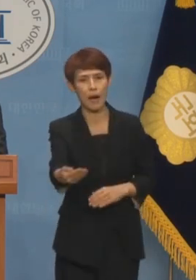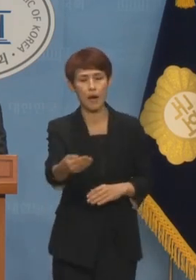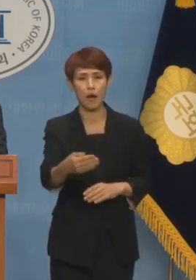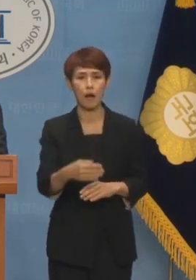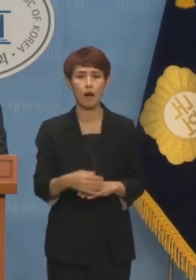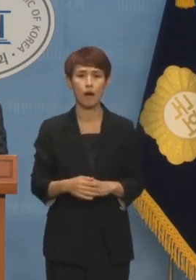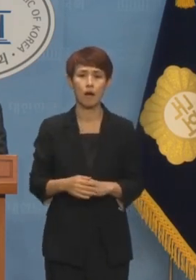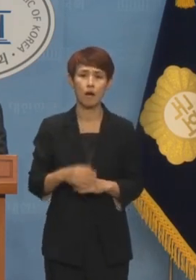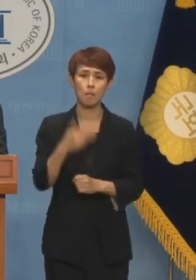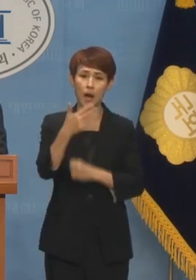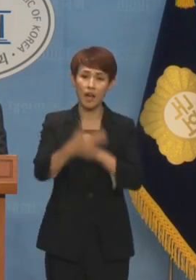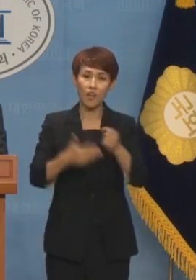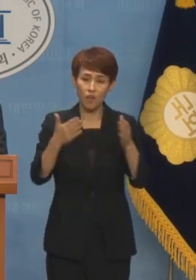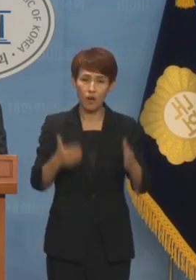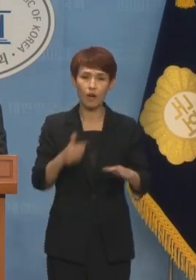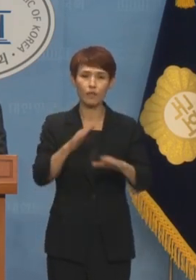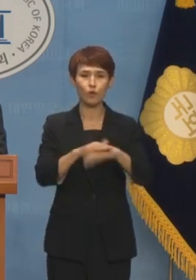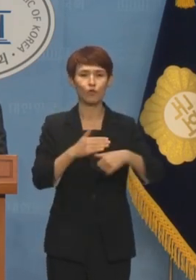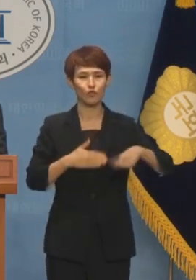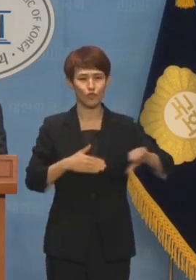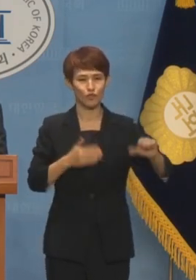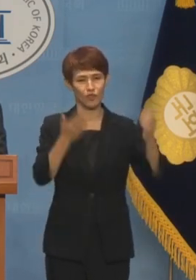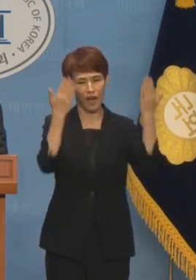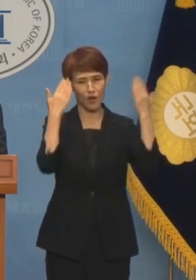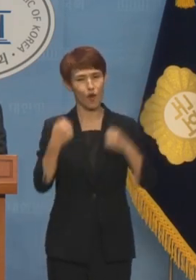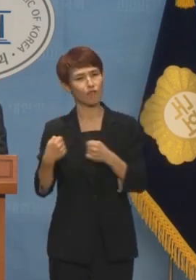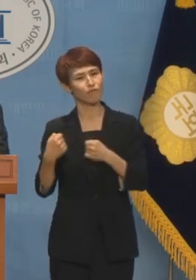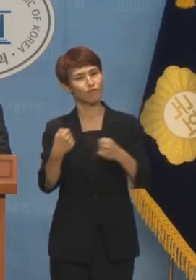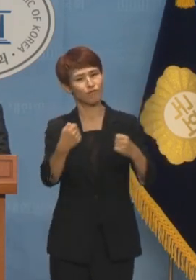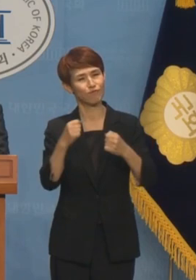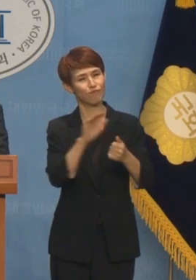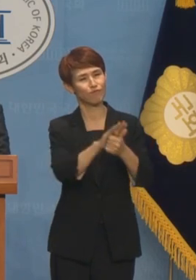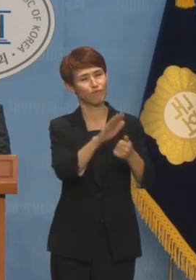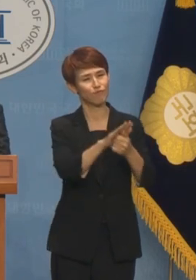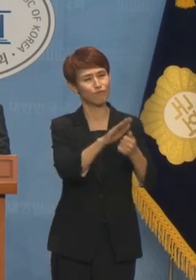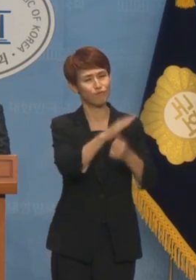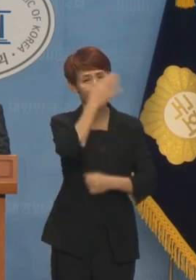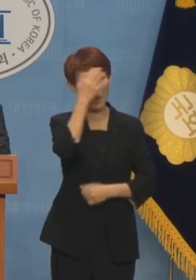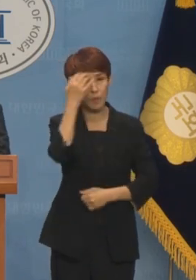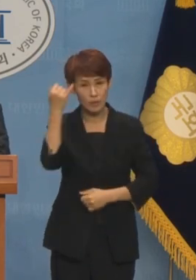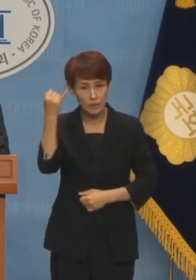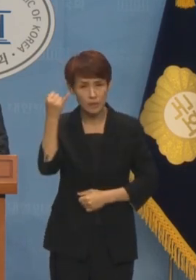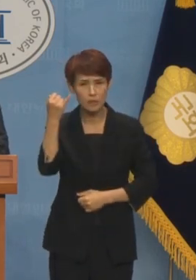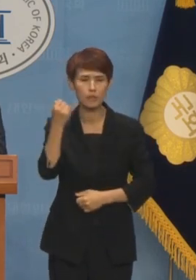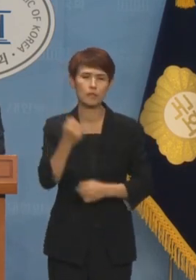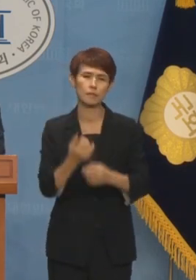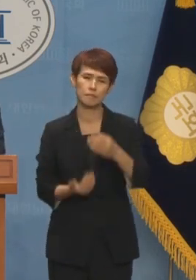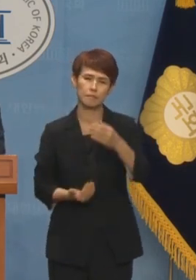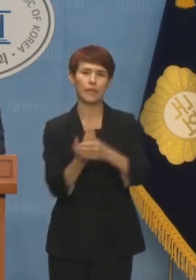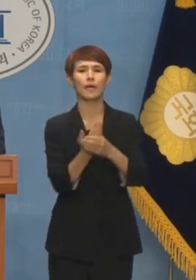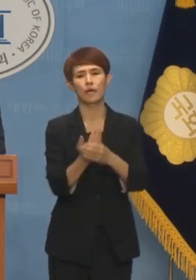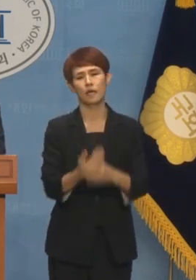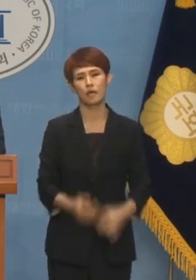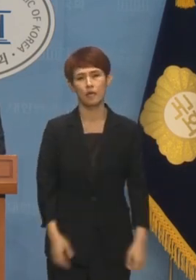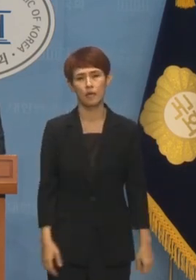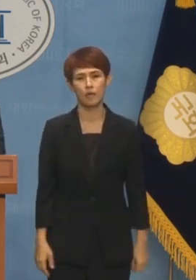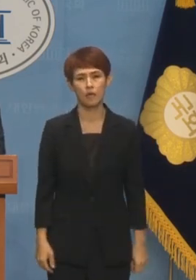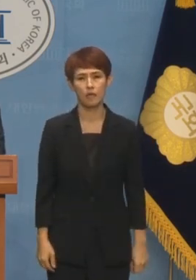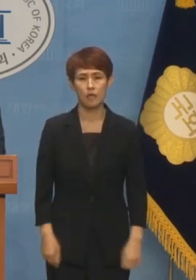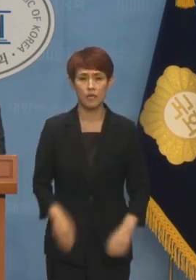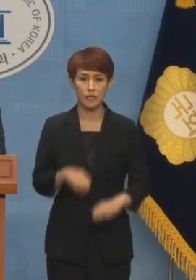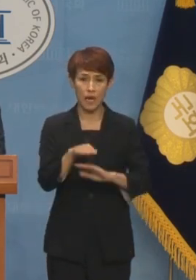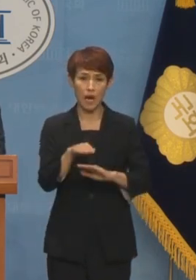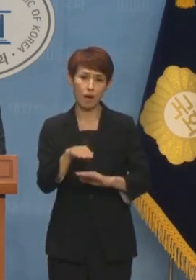8년간 차량으로 손주의 등하굣길을 함께했던 할머님께 찾아온 일입니다.